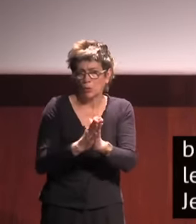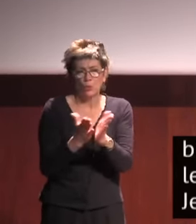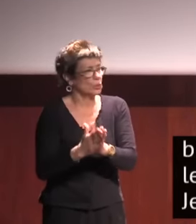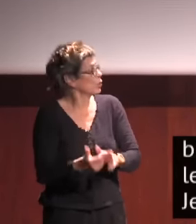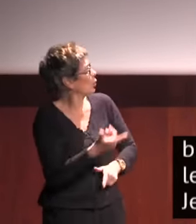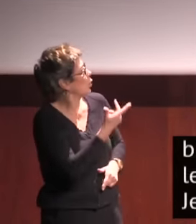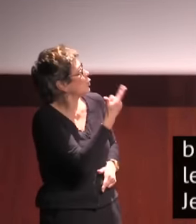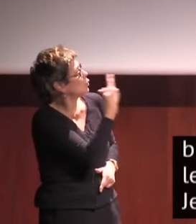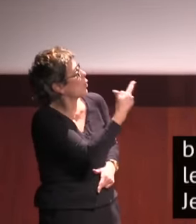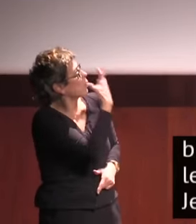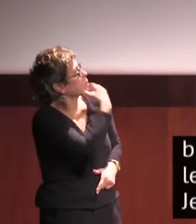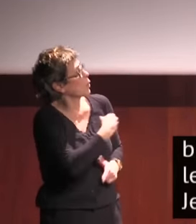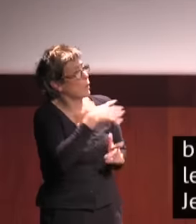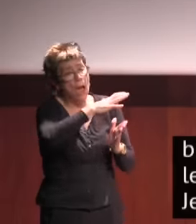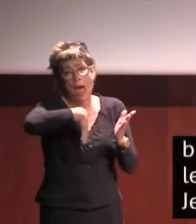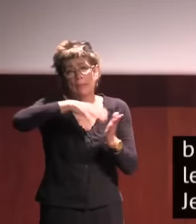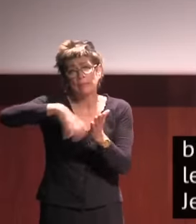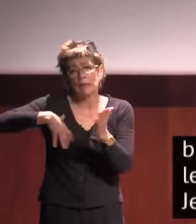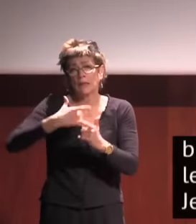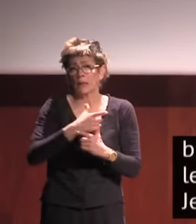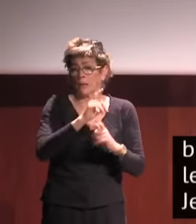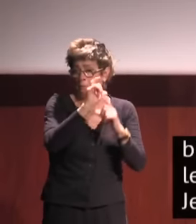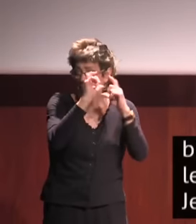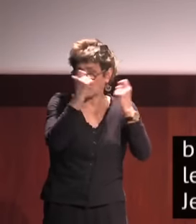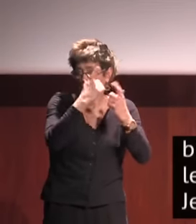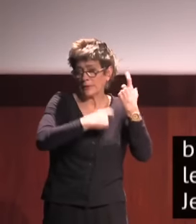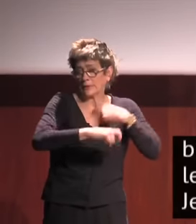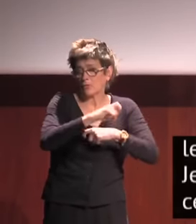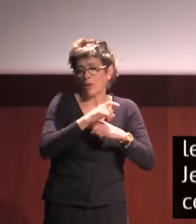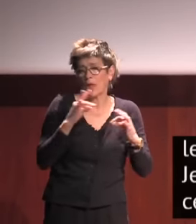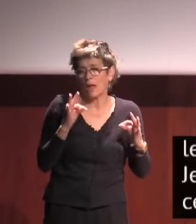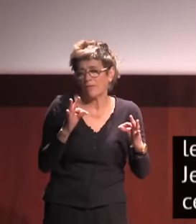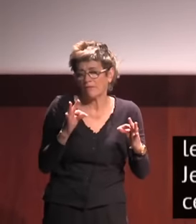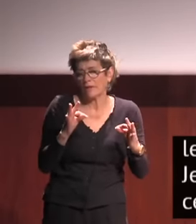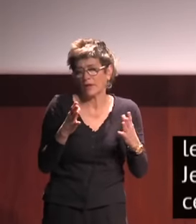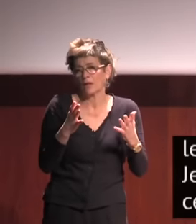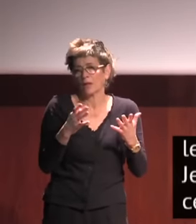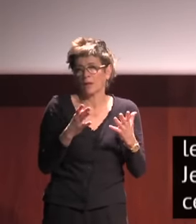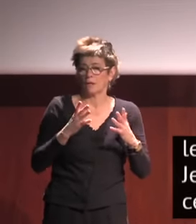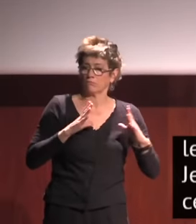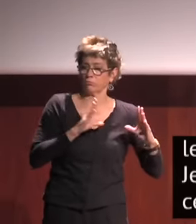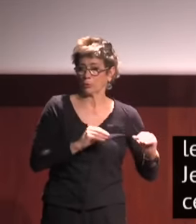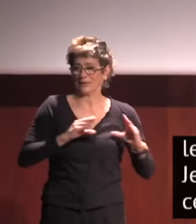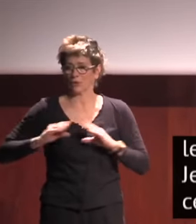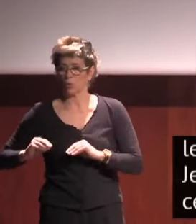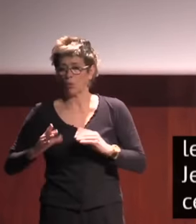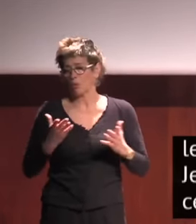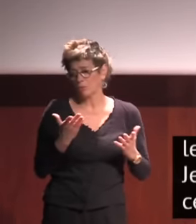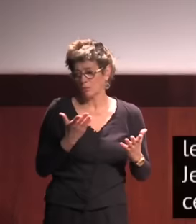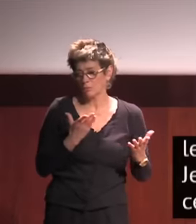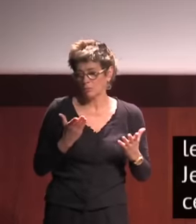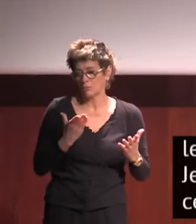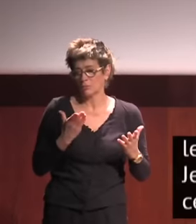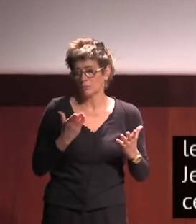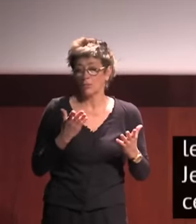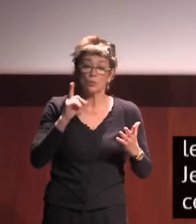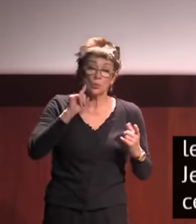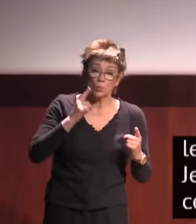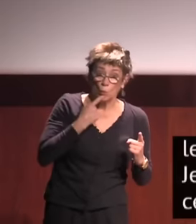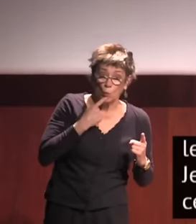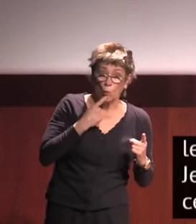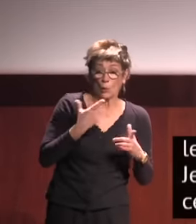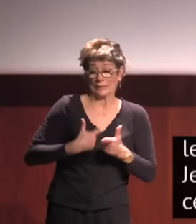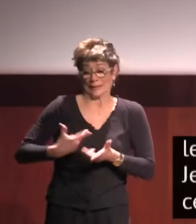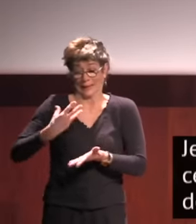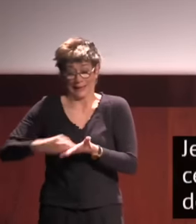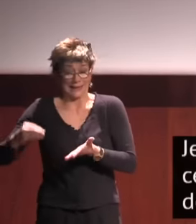beaux articles des historiens sur ces positionnements justement des sourds et de